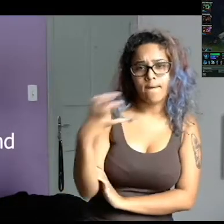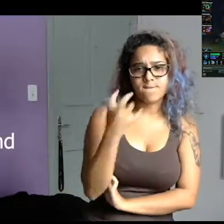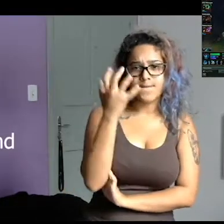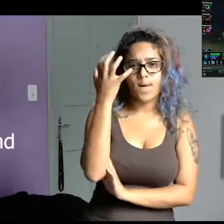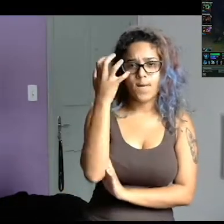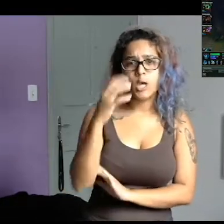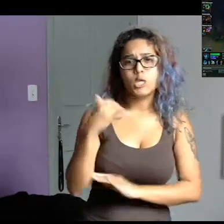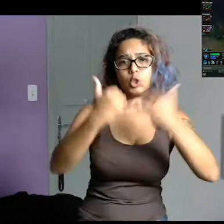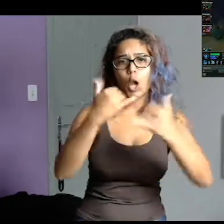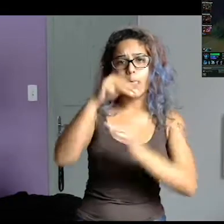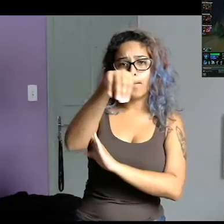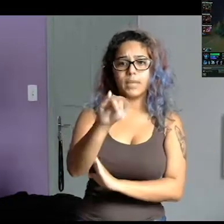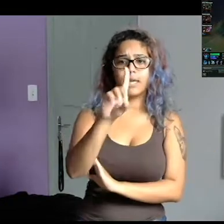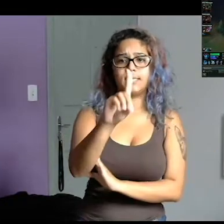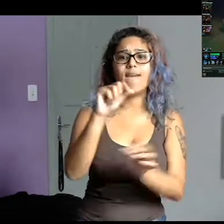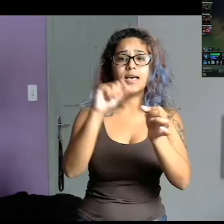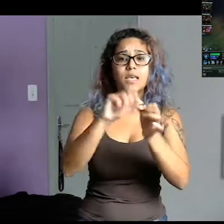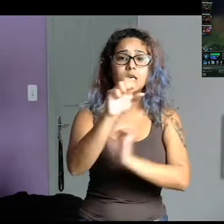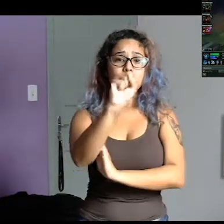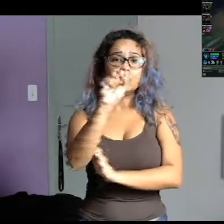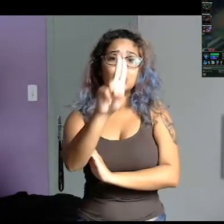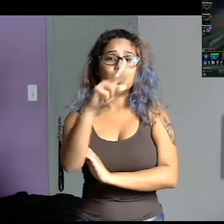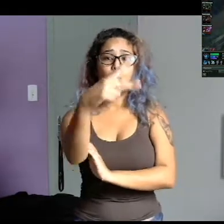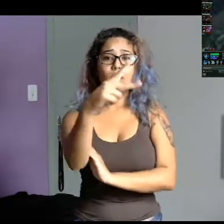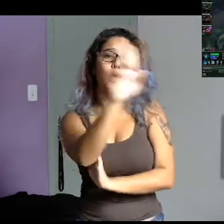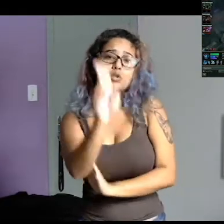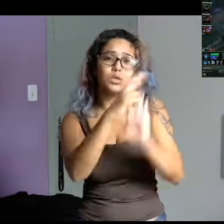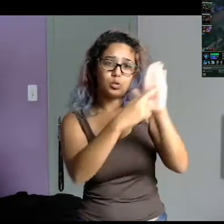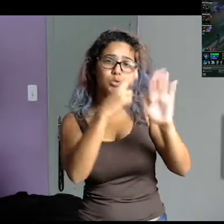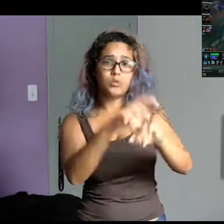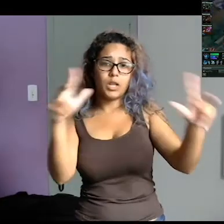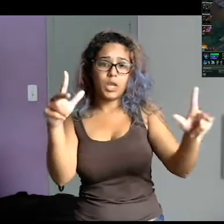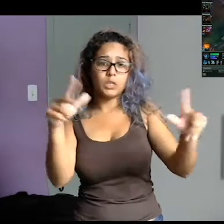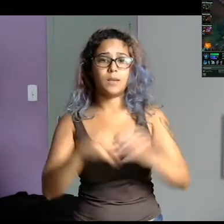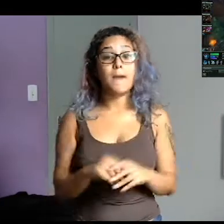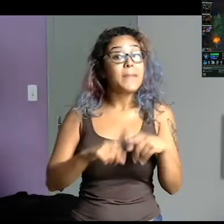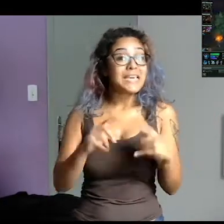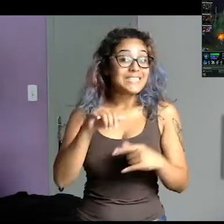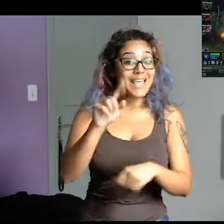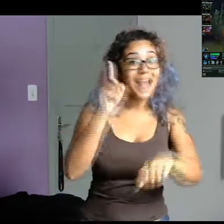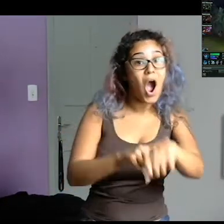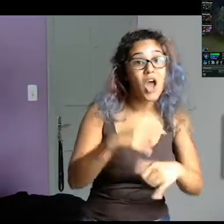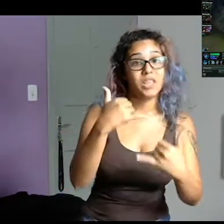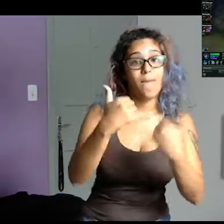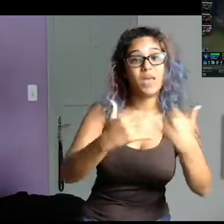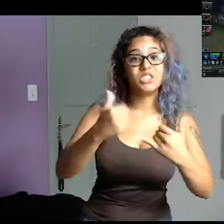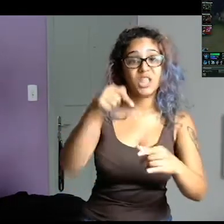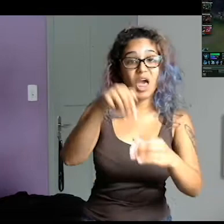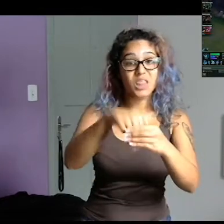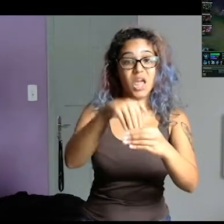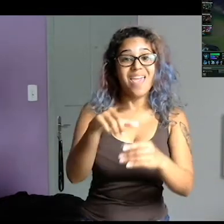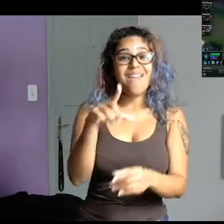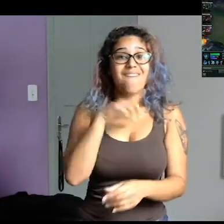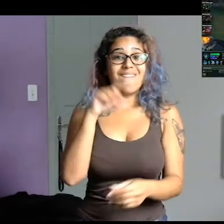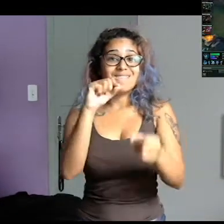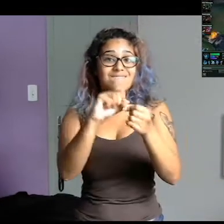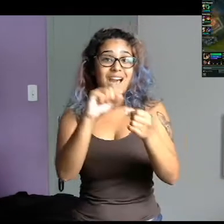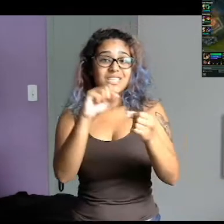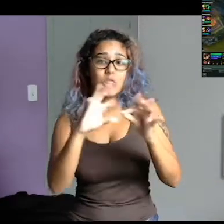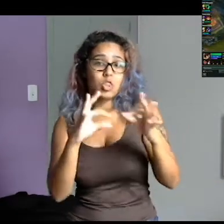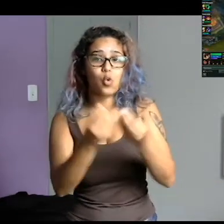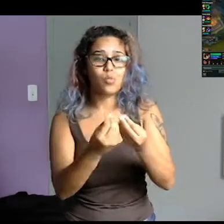conseguir jogar na rota do meio e jogar como suporte também, usando runas diferentes. Mas se na mesma partida ele tá fazendo tudo, não é a visão que a gente